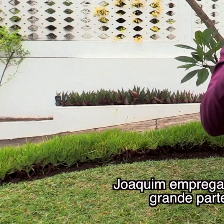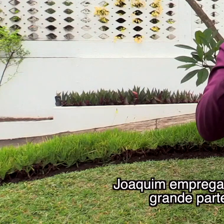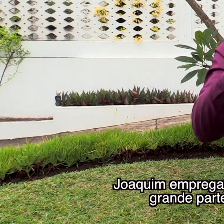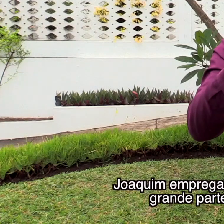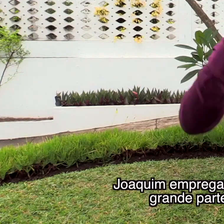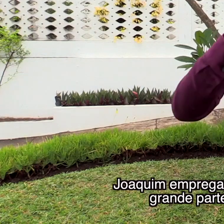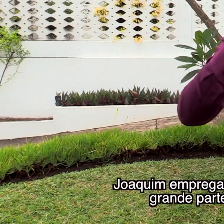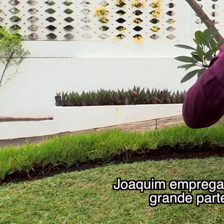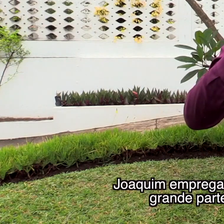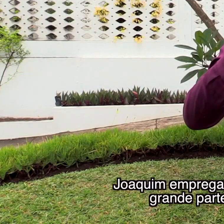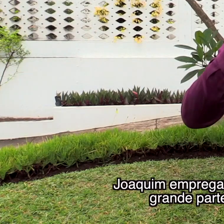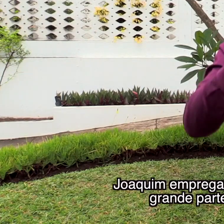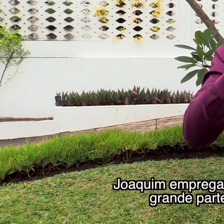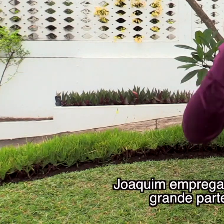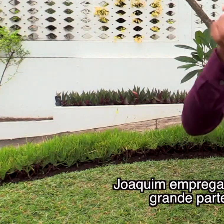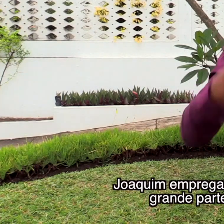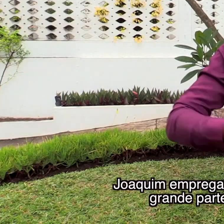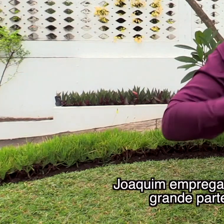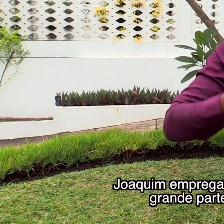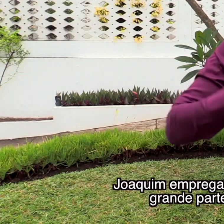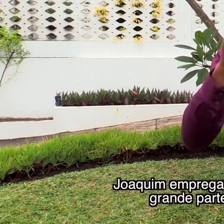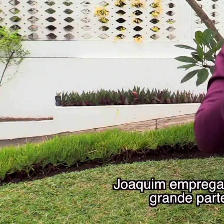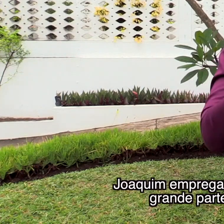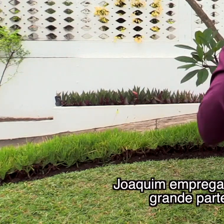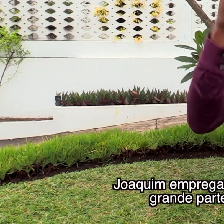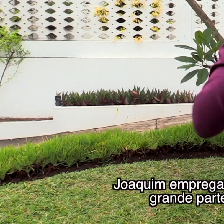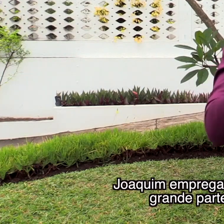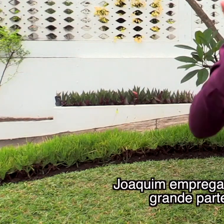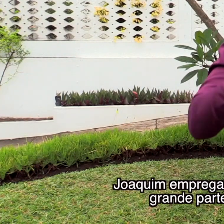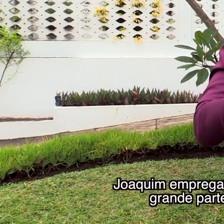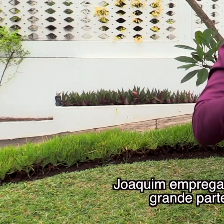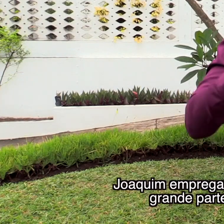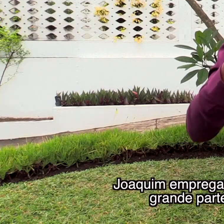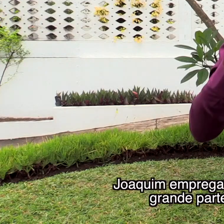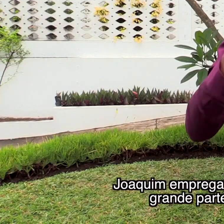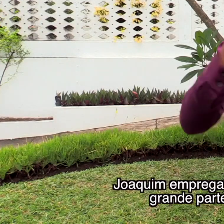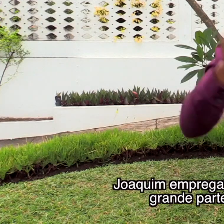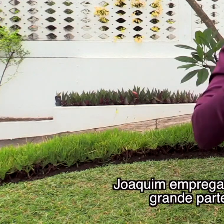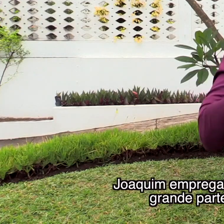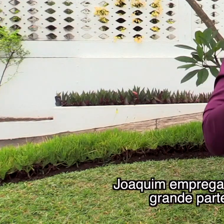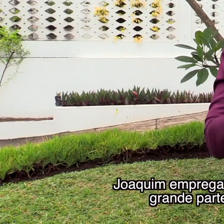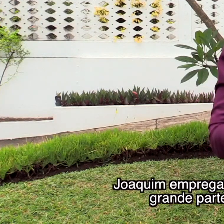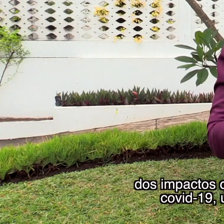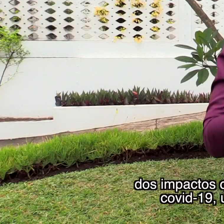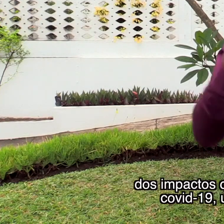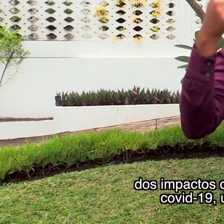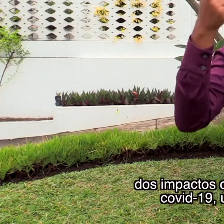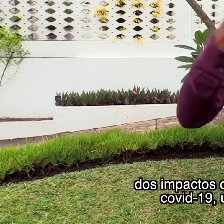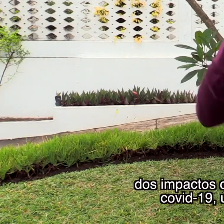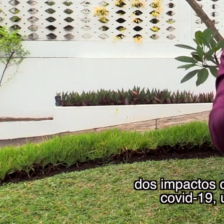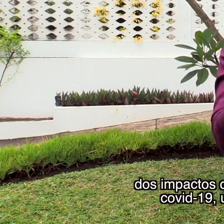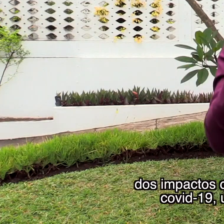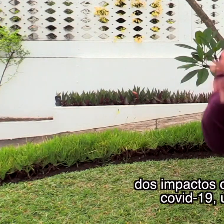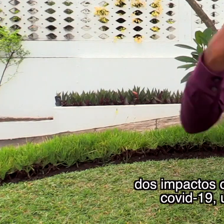diversos jovens. Mas teve de reduzir grande parte da sua mão de obra por conta dos impactos que sofreu durante a pandemia da Covid